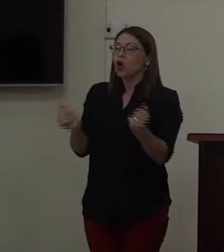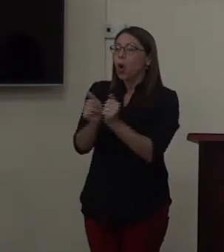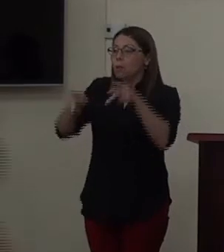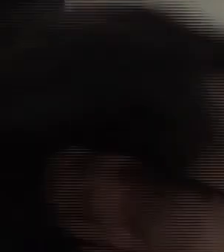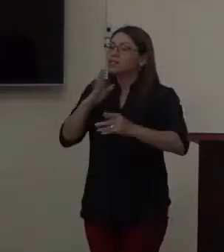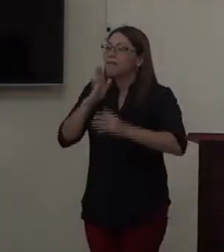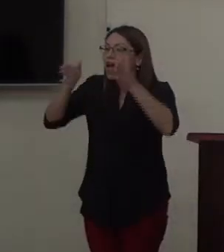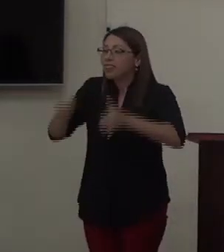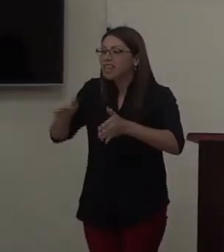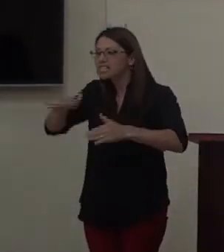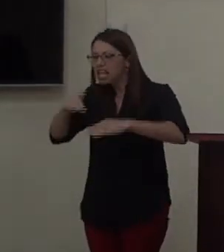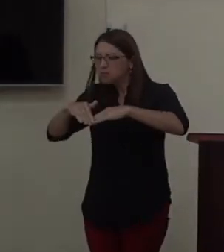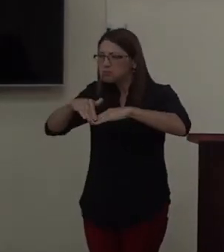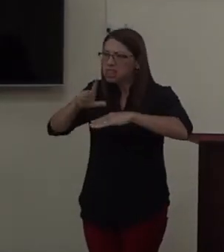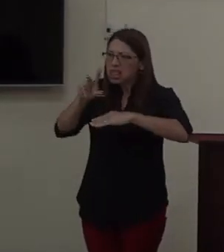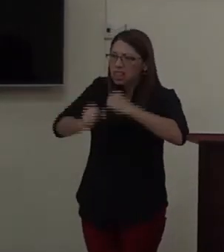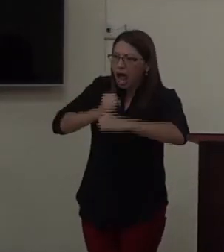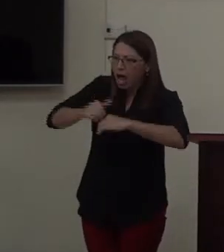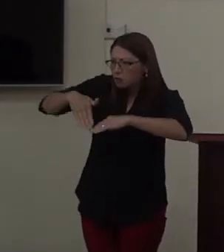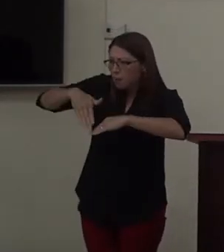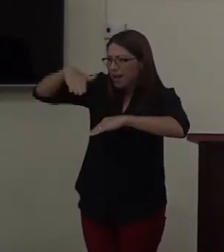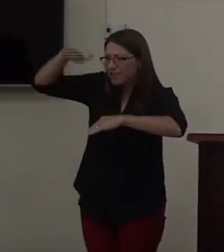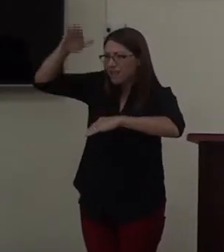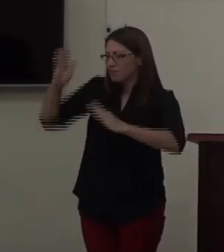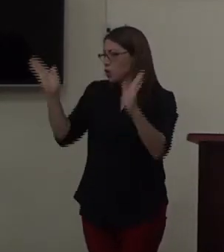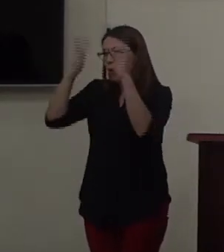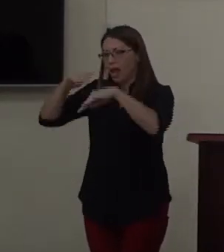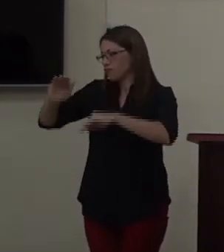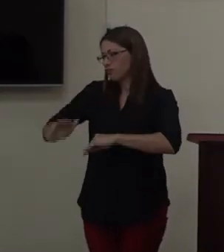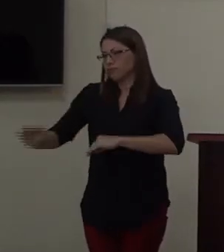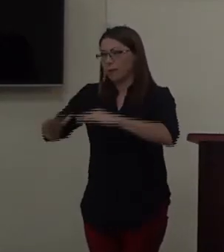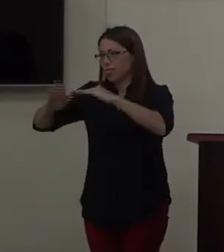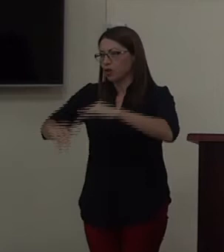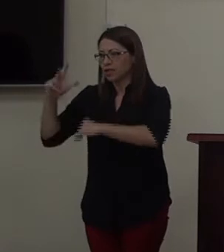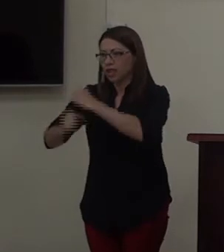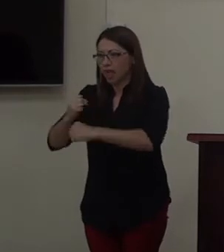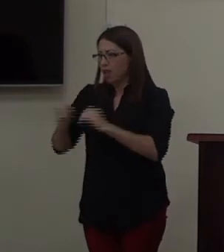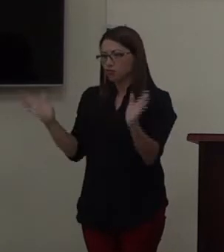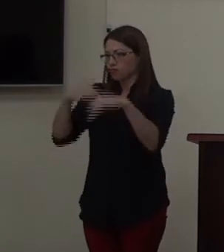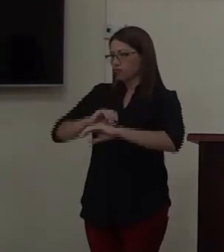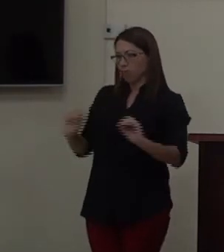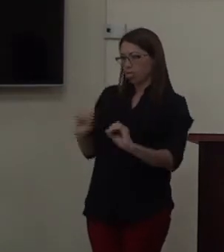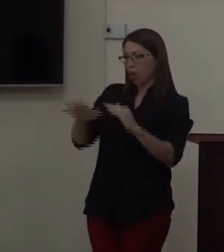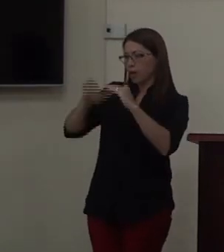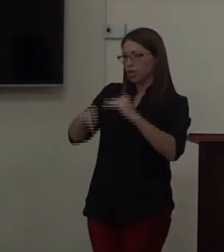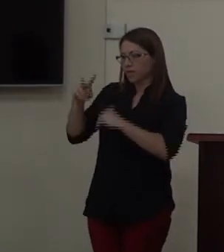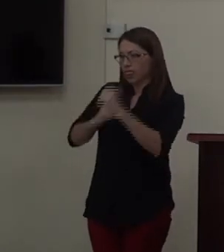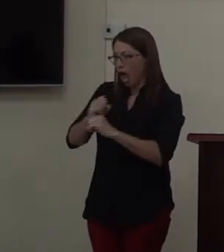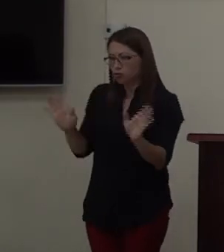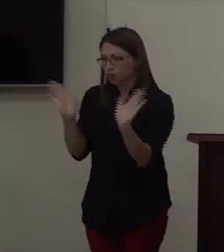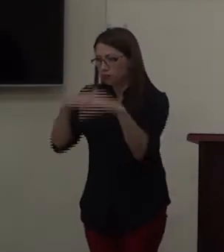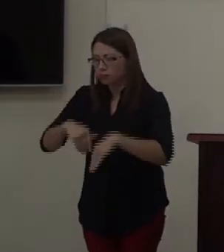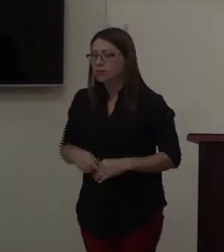años para arriba, sobre todo. Ya no hay hablantes, básicamente, menores de 30 años, o menores de 20 años,